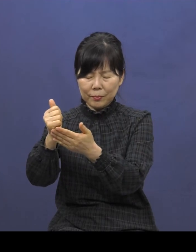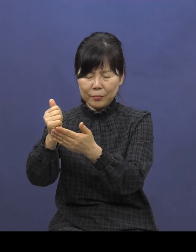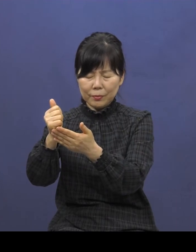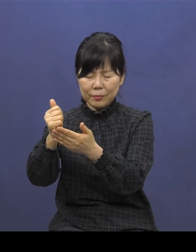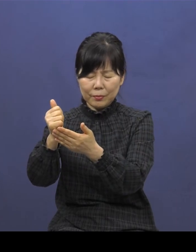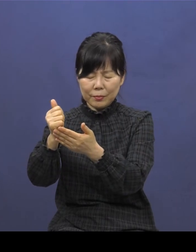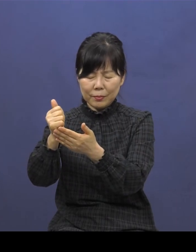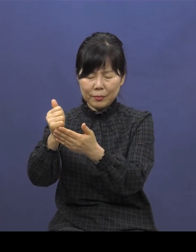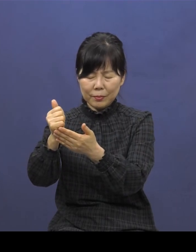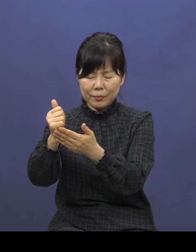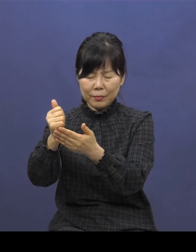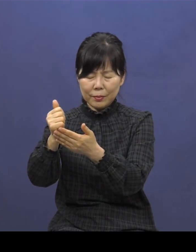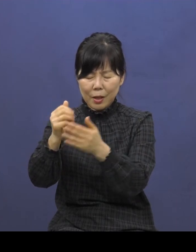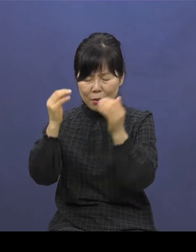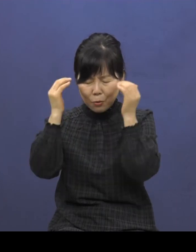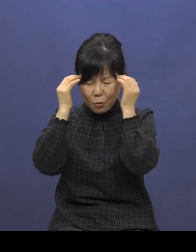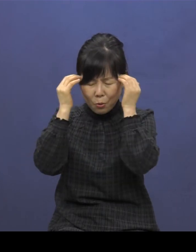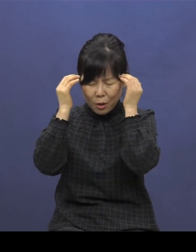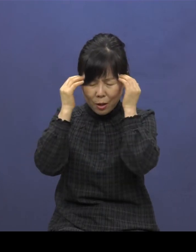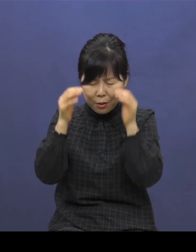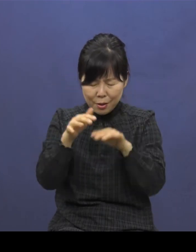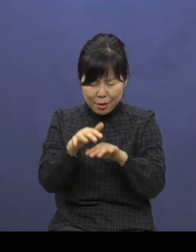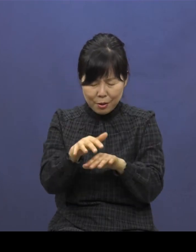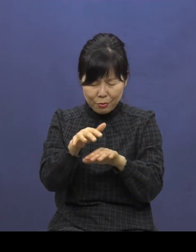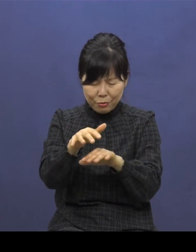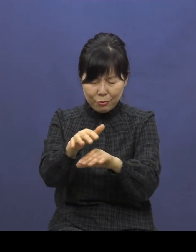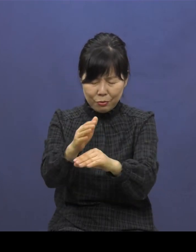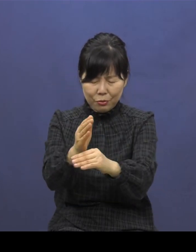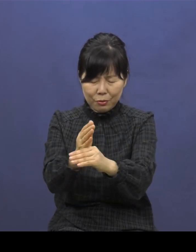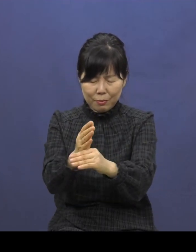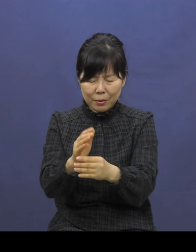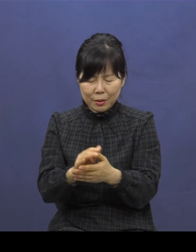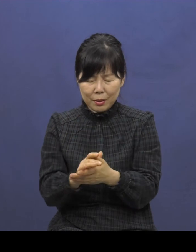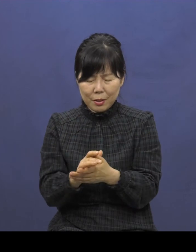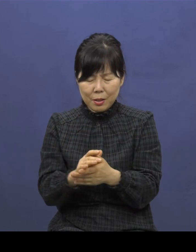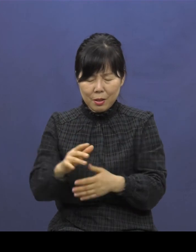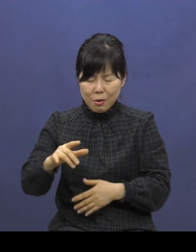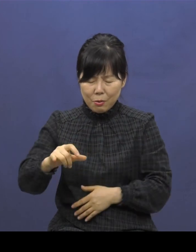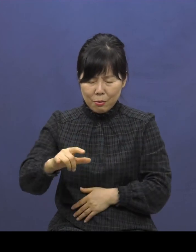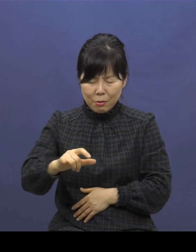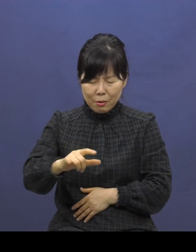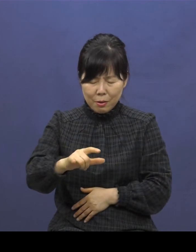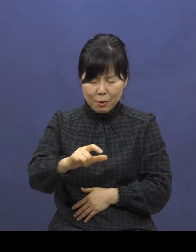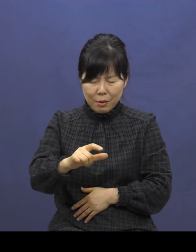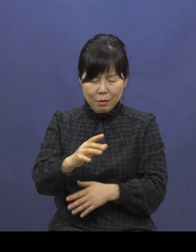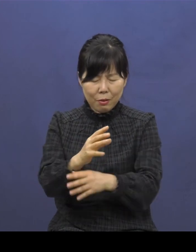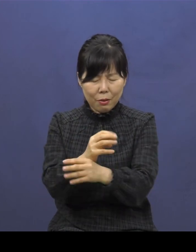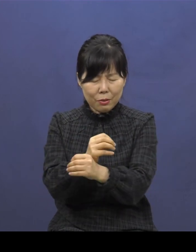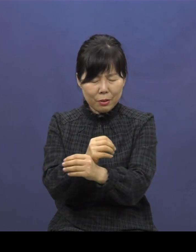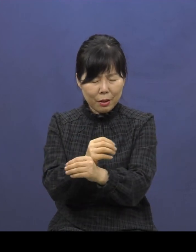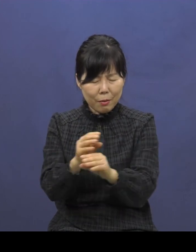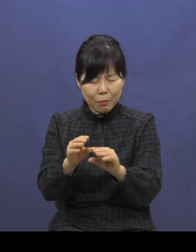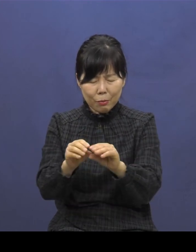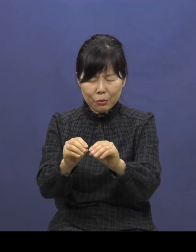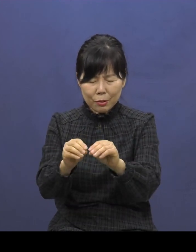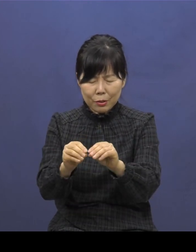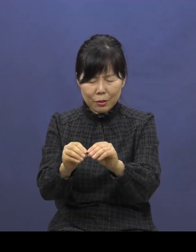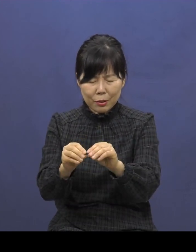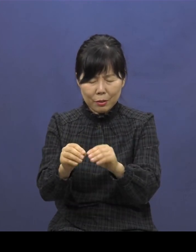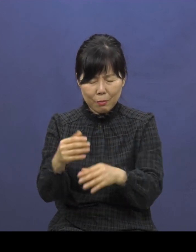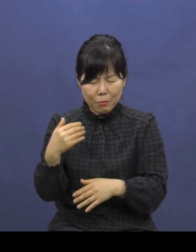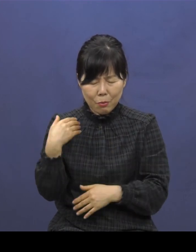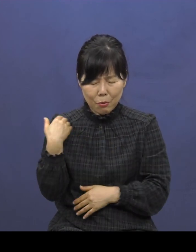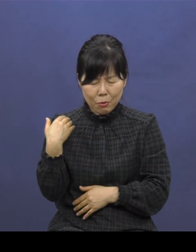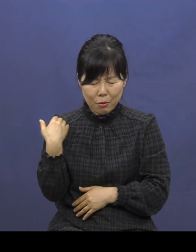사랑하는 주님, 정말 우리는 고난의 행군을 하고 있습니다. 이 코로나19 언제